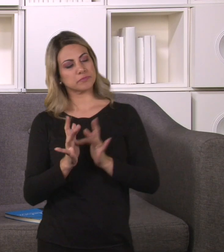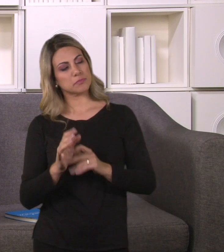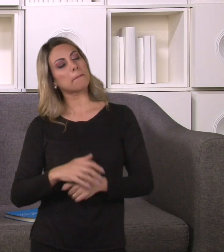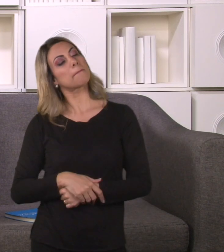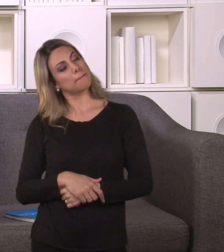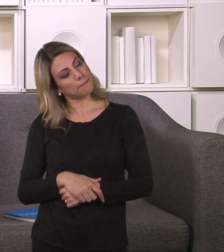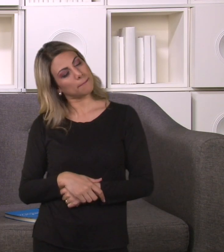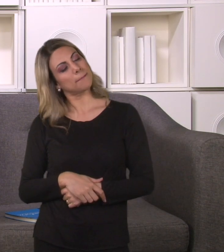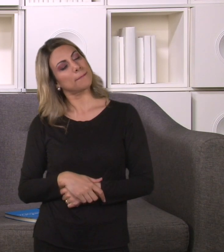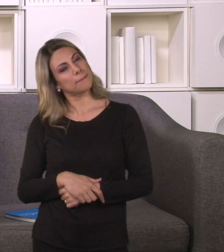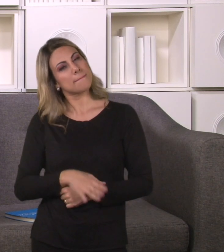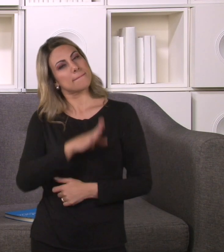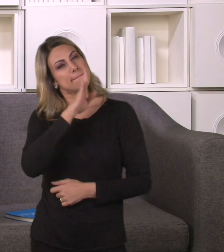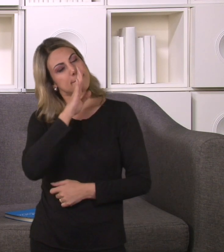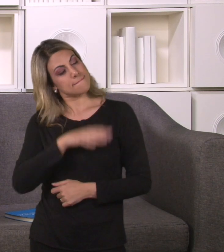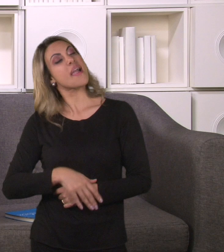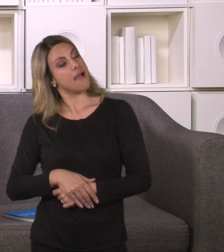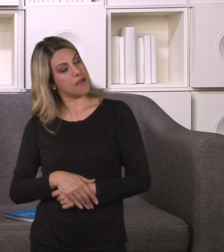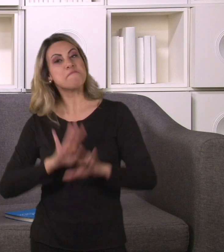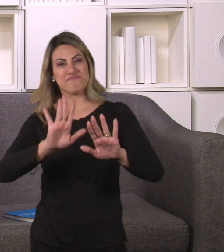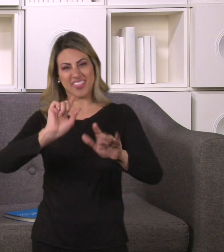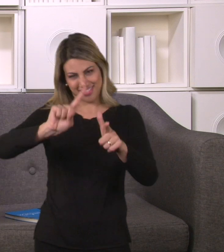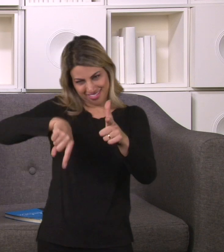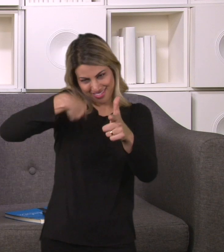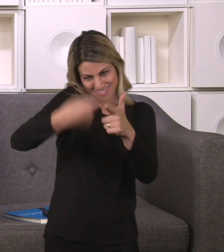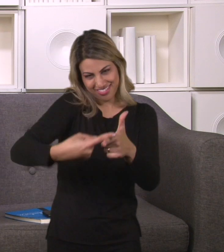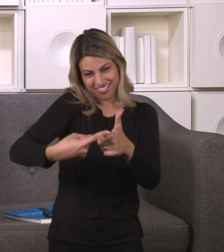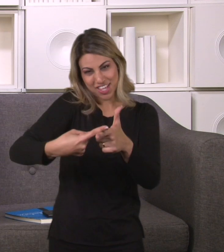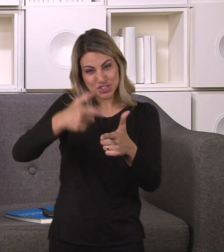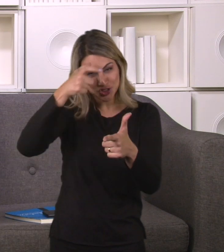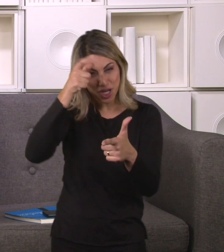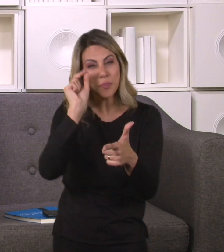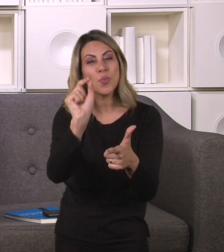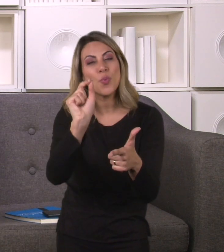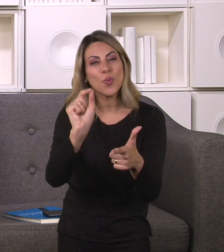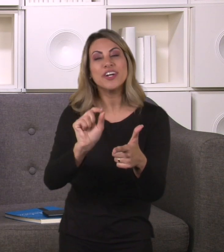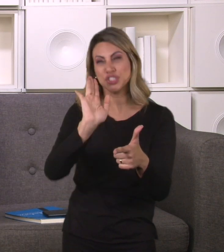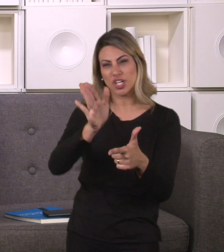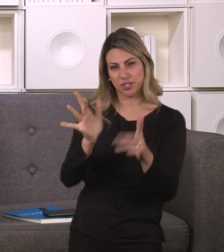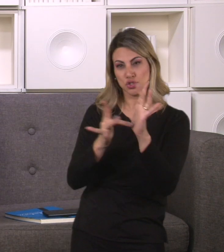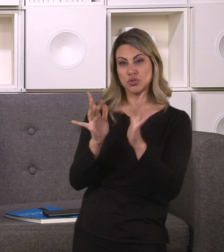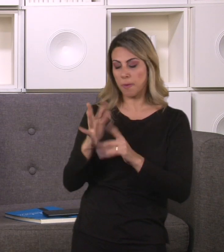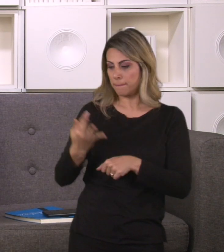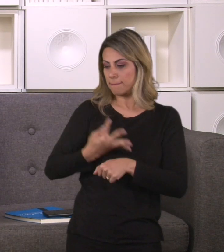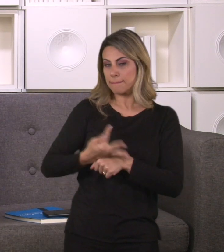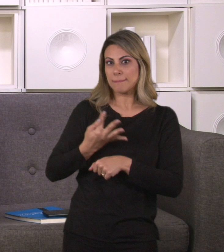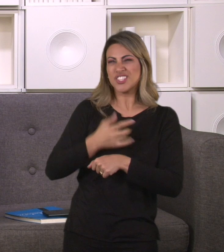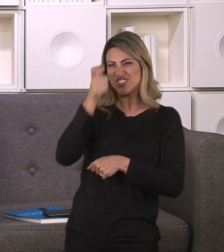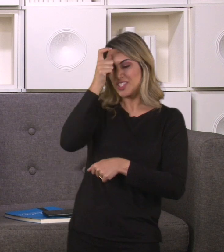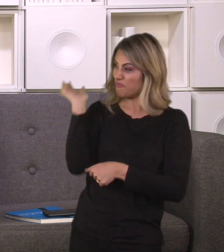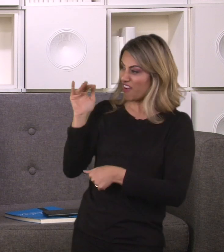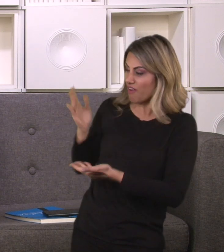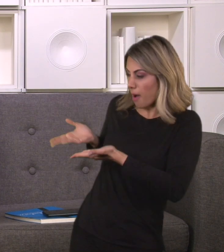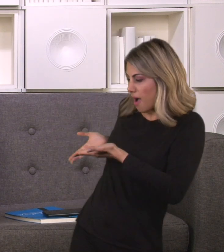fala também dos desejos dos olhos, porque o diabo leva Jesus a um alto monte e